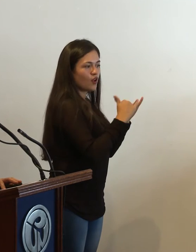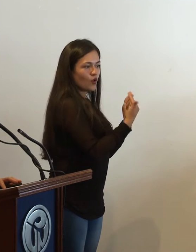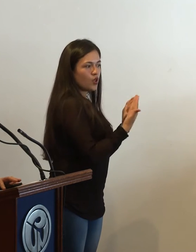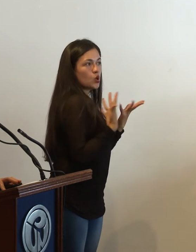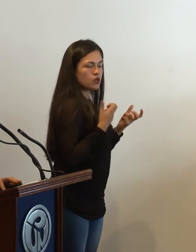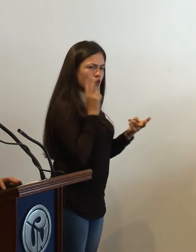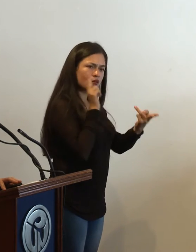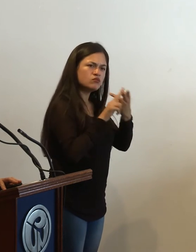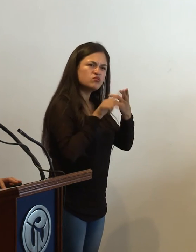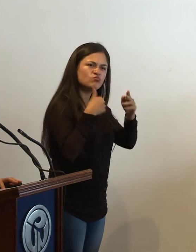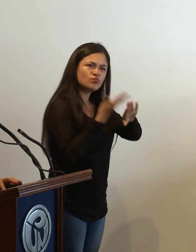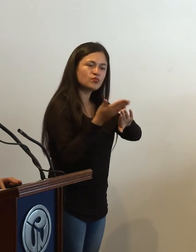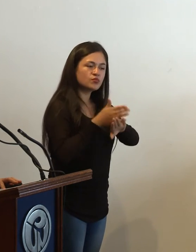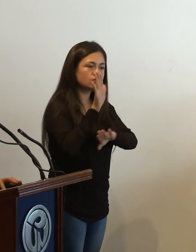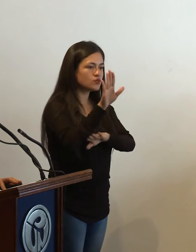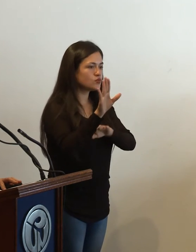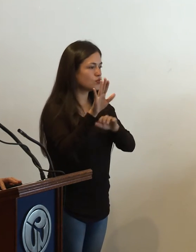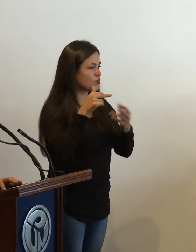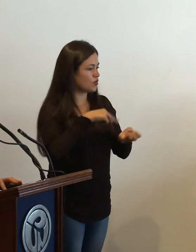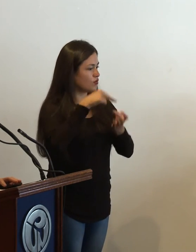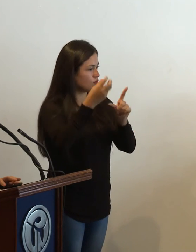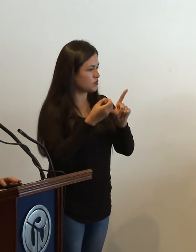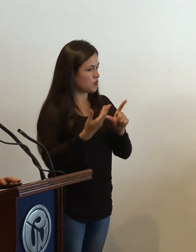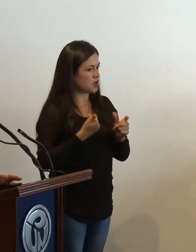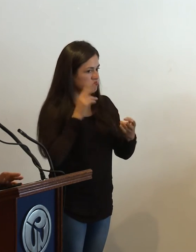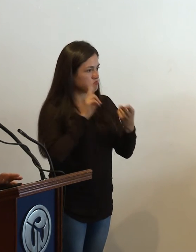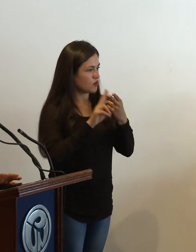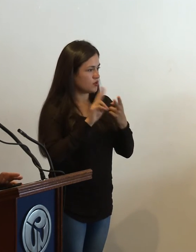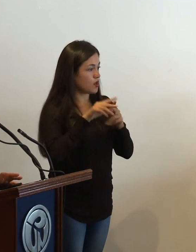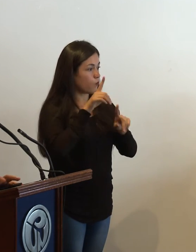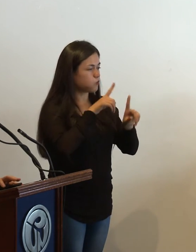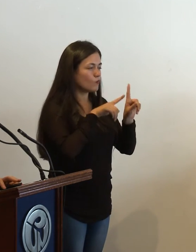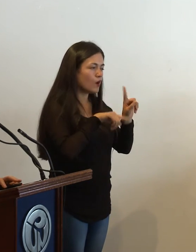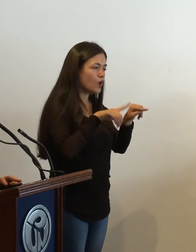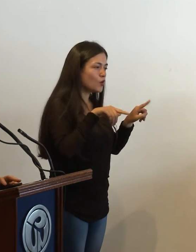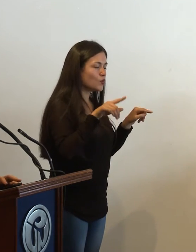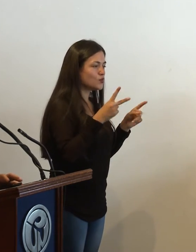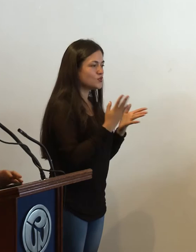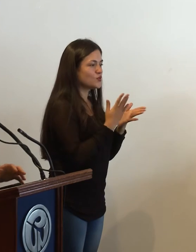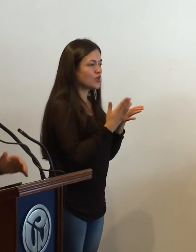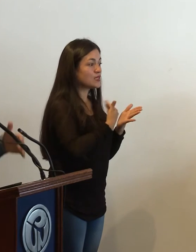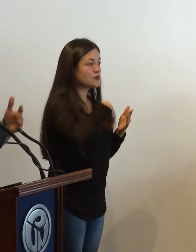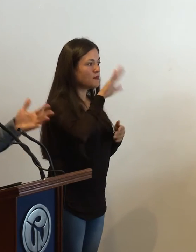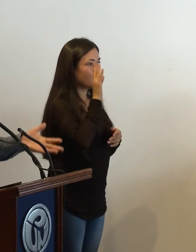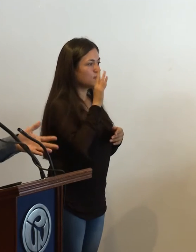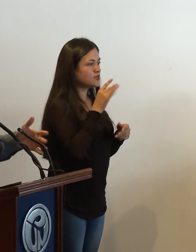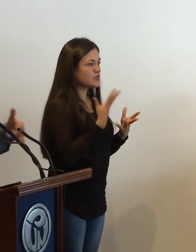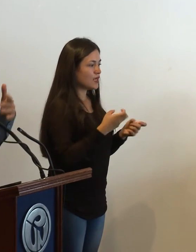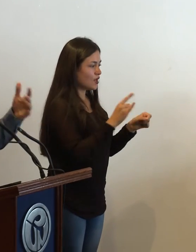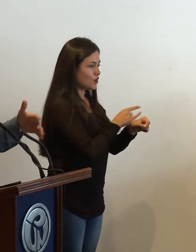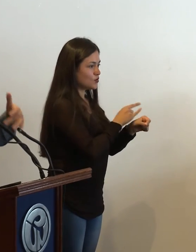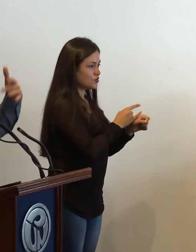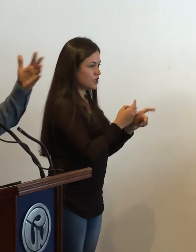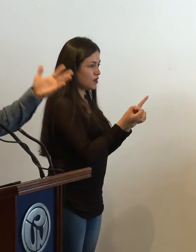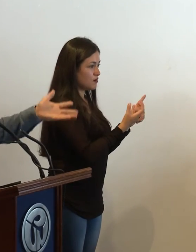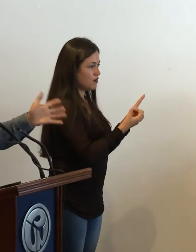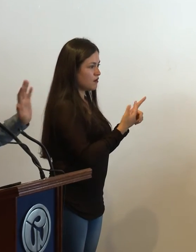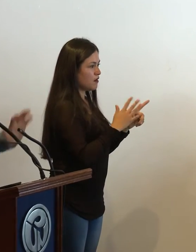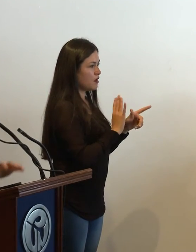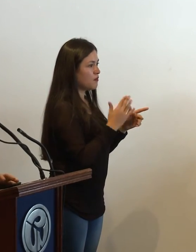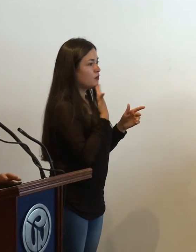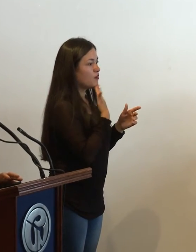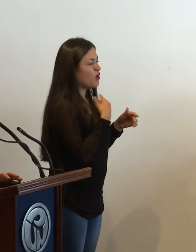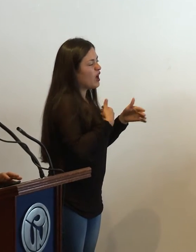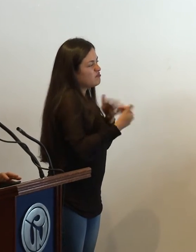la propuesta de la educación popular, aunque algunos están más interesados en utilizar la carrera como trampolín para